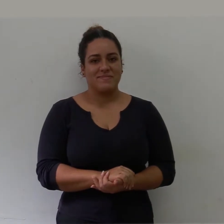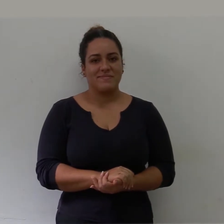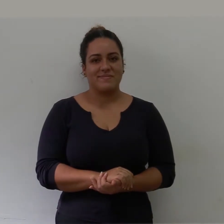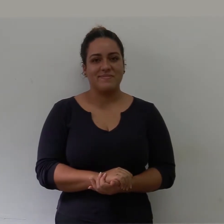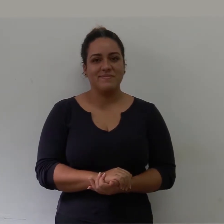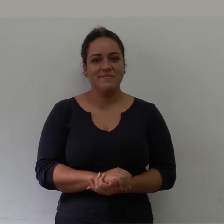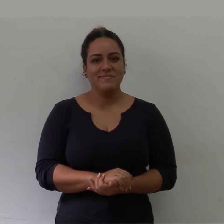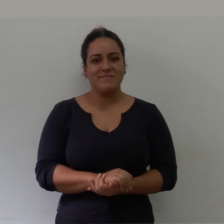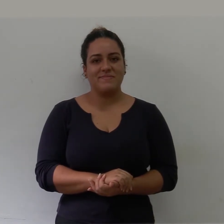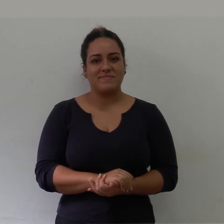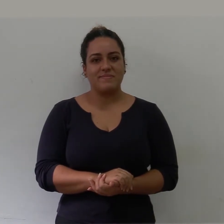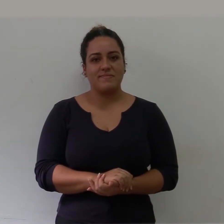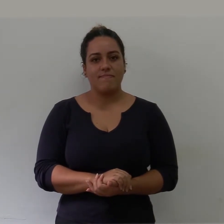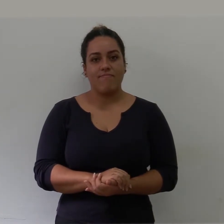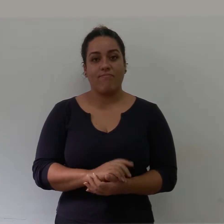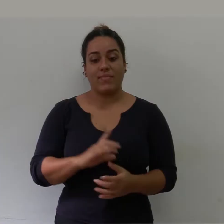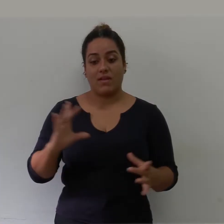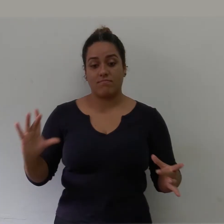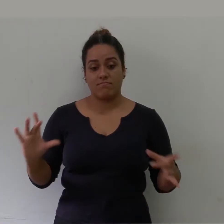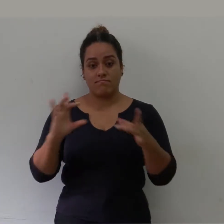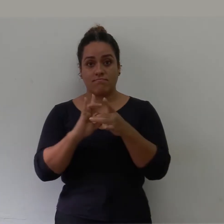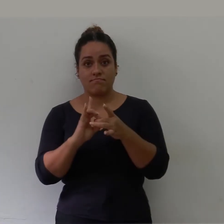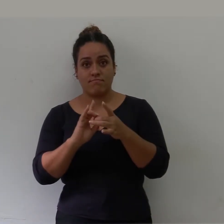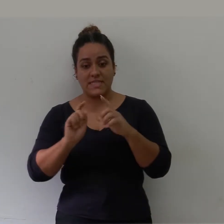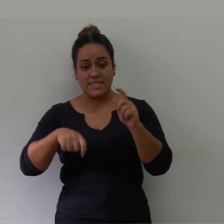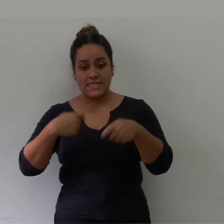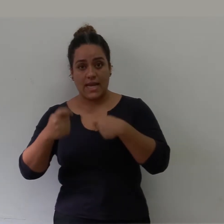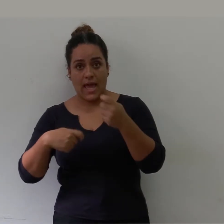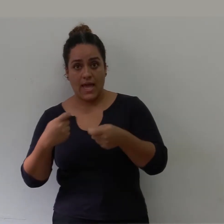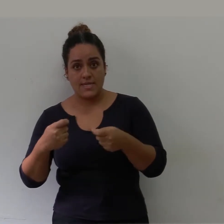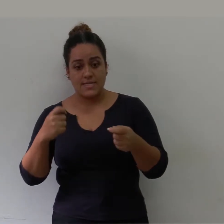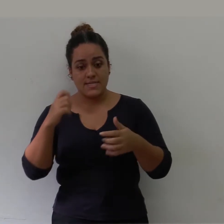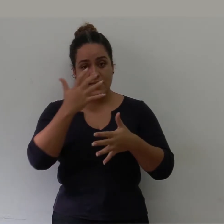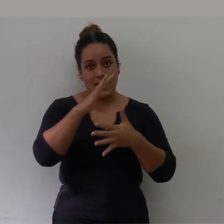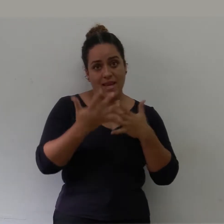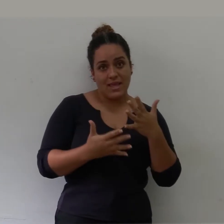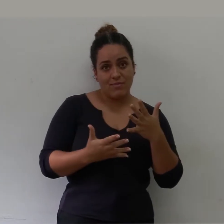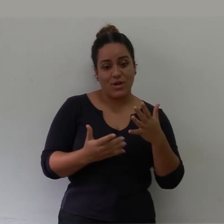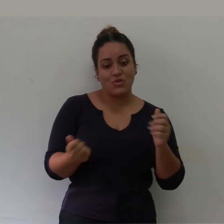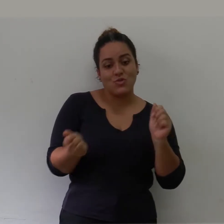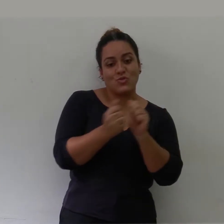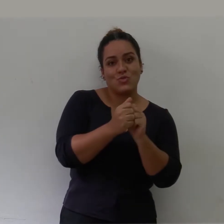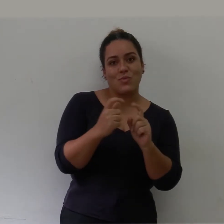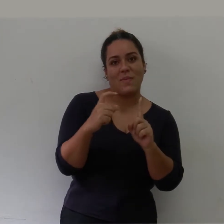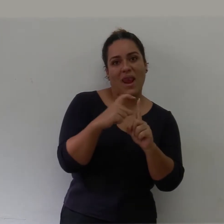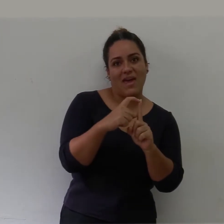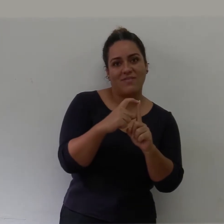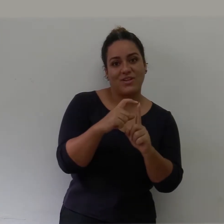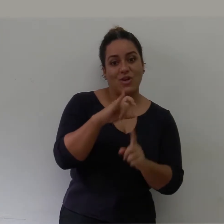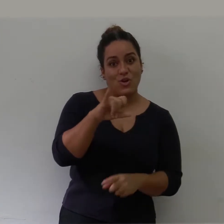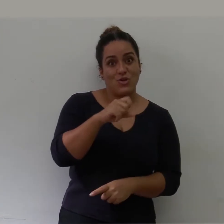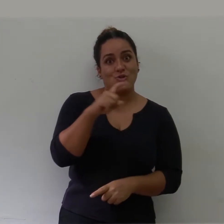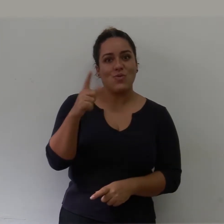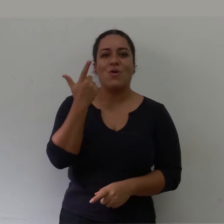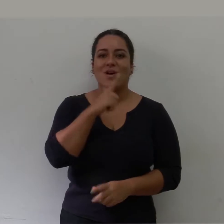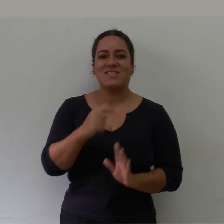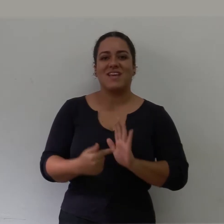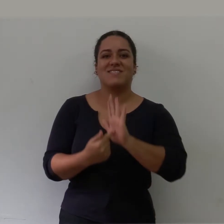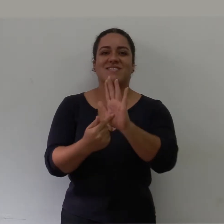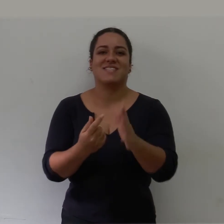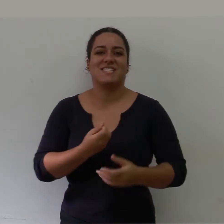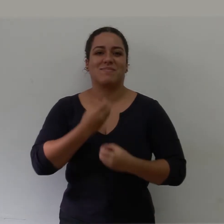do reino animal. Gestos, algumas palavras, sinais da Libras. Assim o João Vicente se